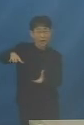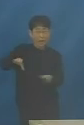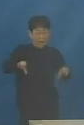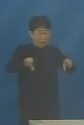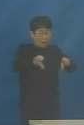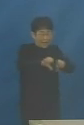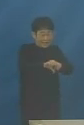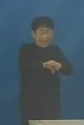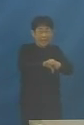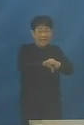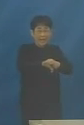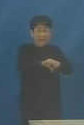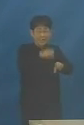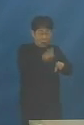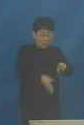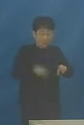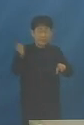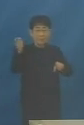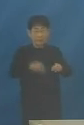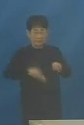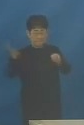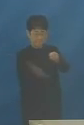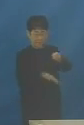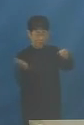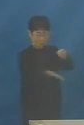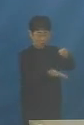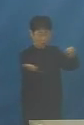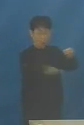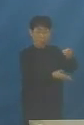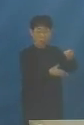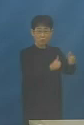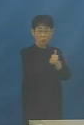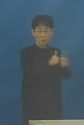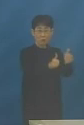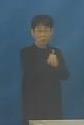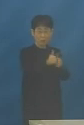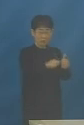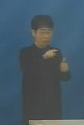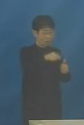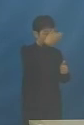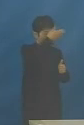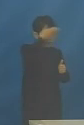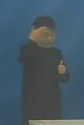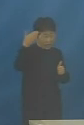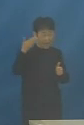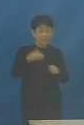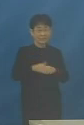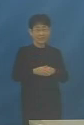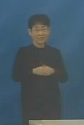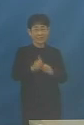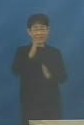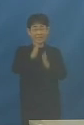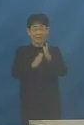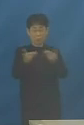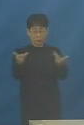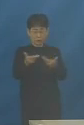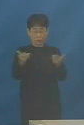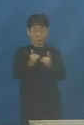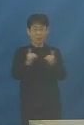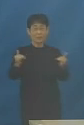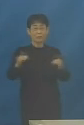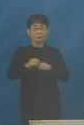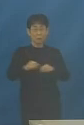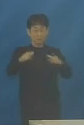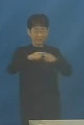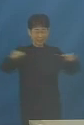あるいは抜刀の競技だとかこういうものを和解林業者の皆さんが全国集まっ